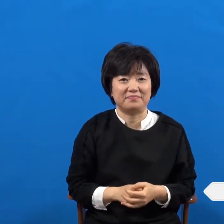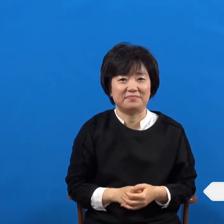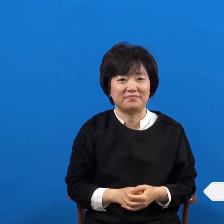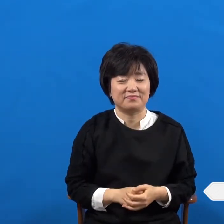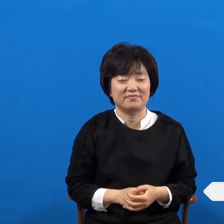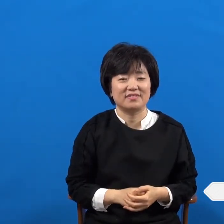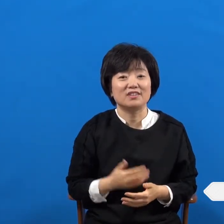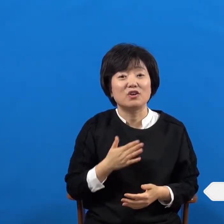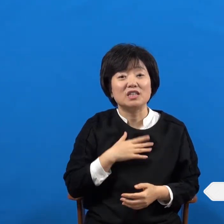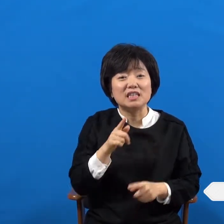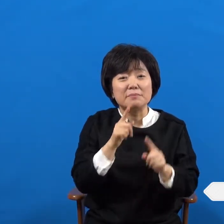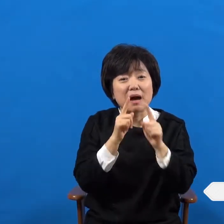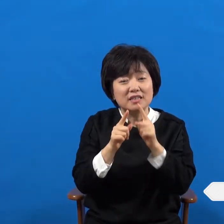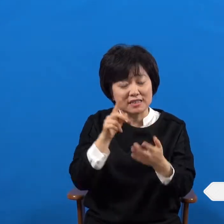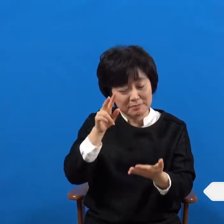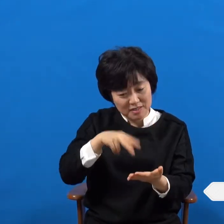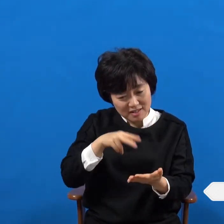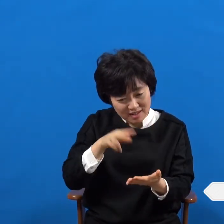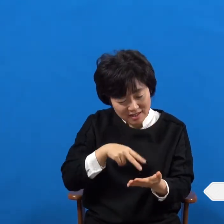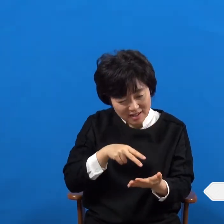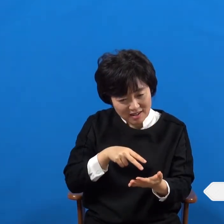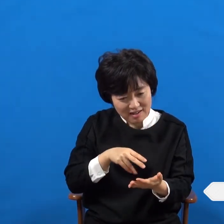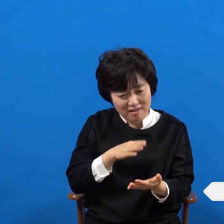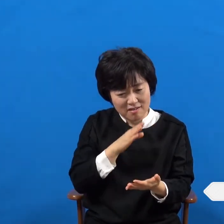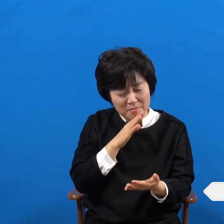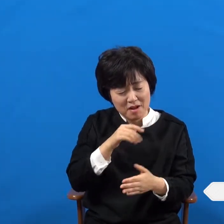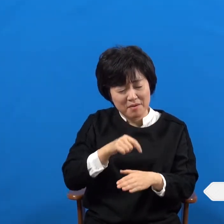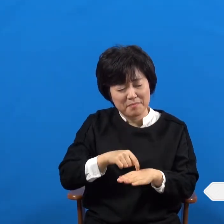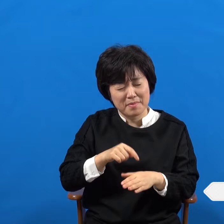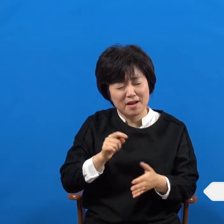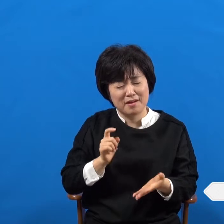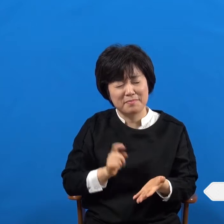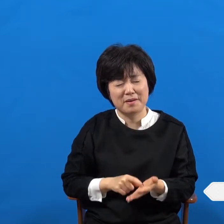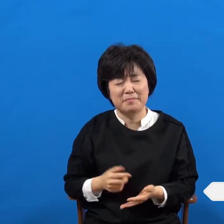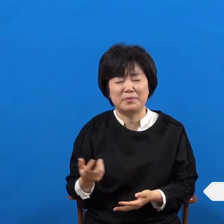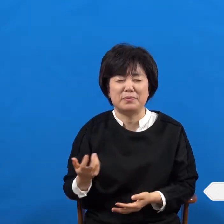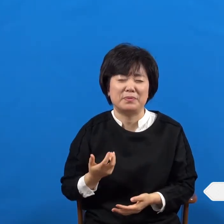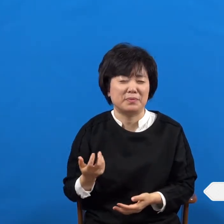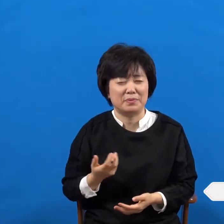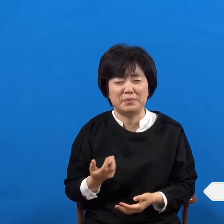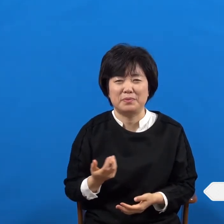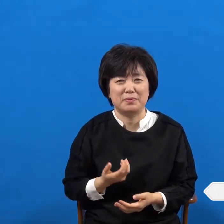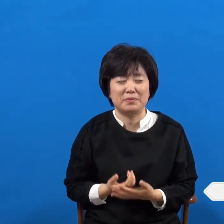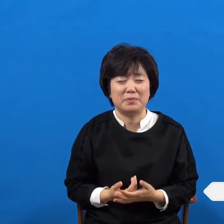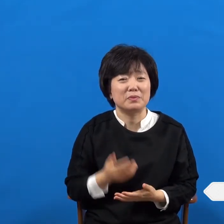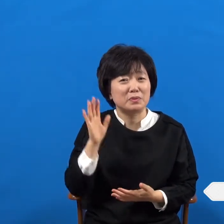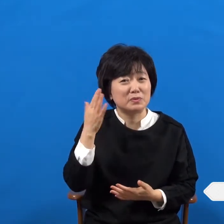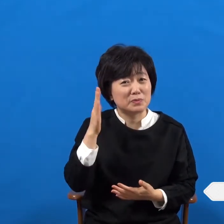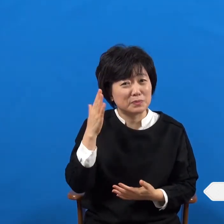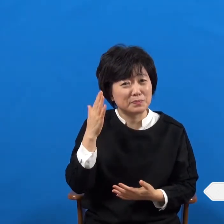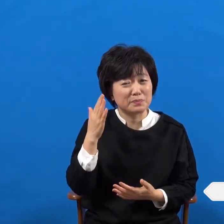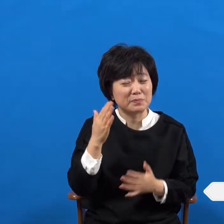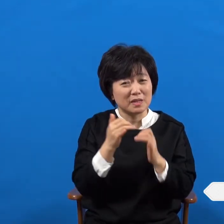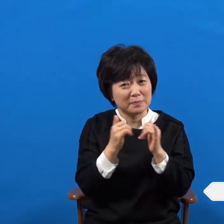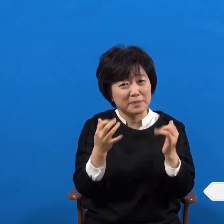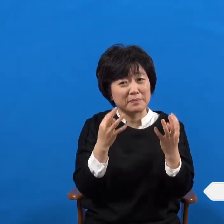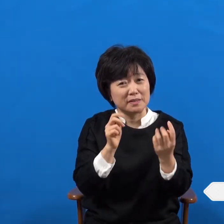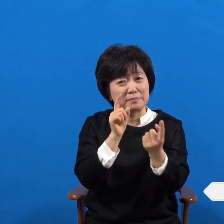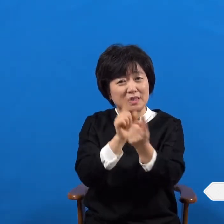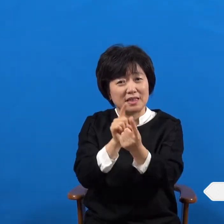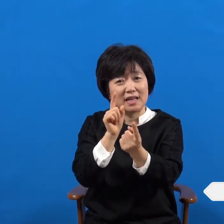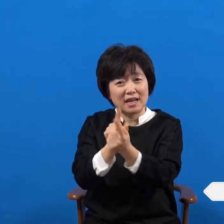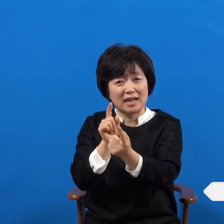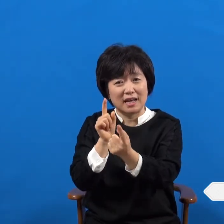저는 이 말씀을 보면서 너무너무 마음이 아픕니다. 요즘 우리가 많이 만나고